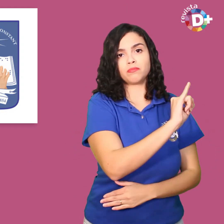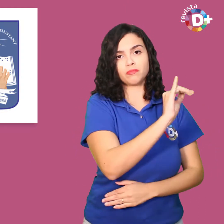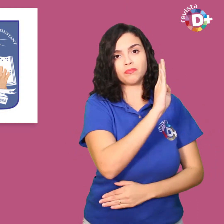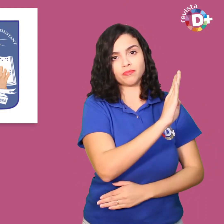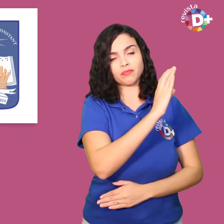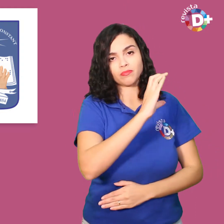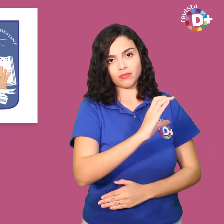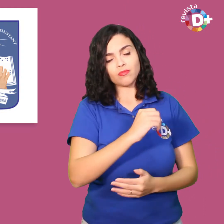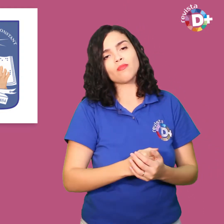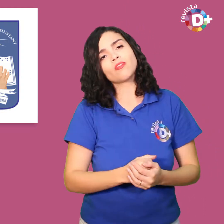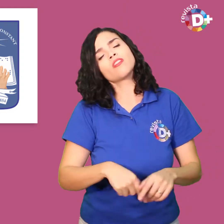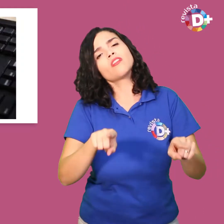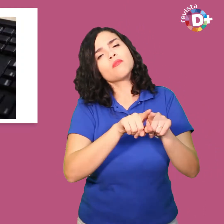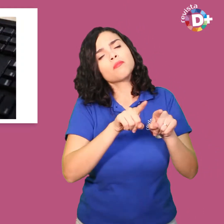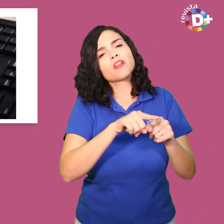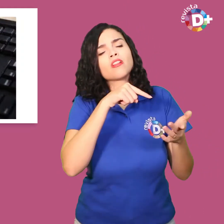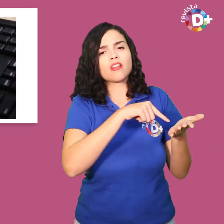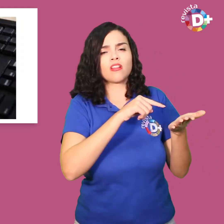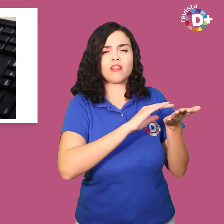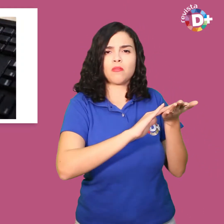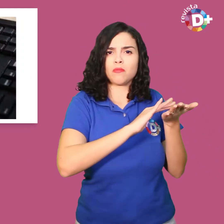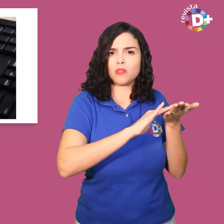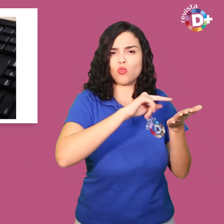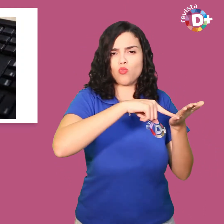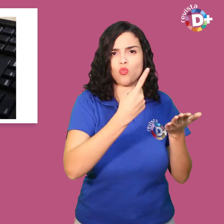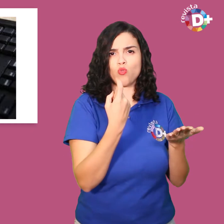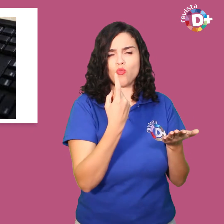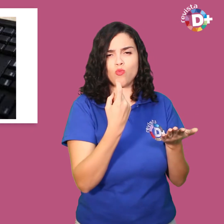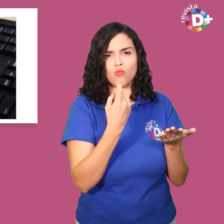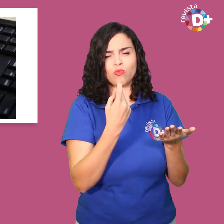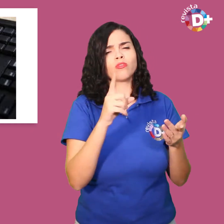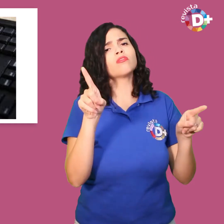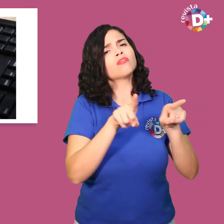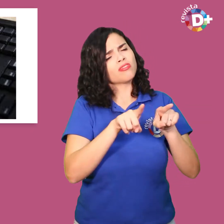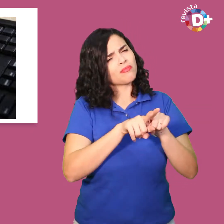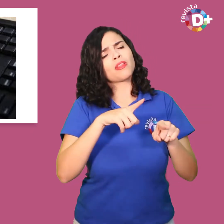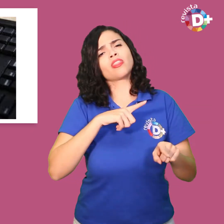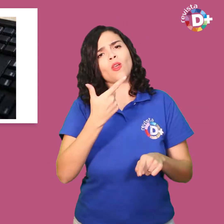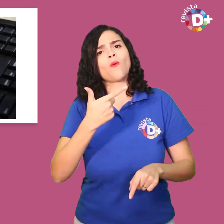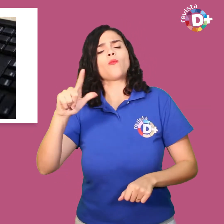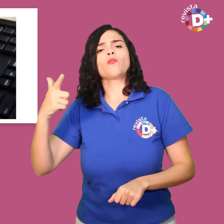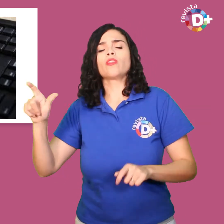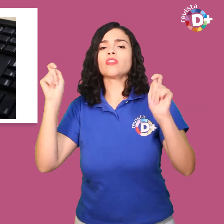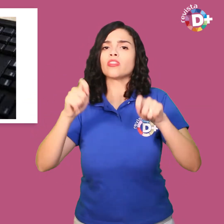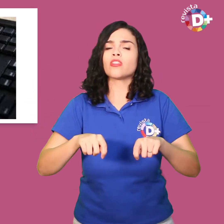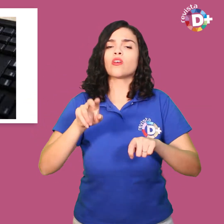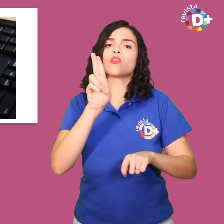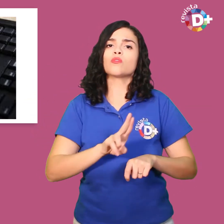disso, o Braille em relevo no papel não é mais a única representação do alfabeto de Lois. É possível escrever usando a lógica